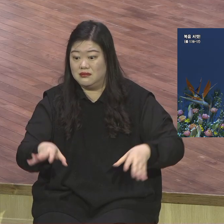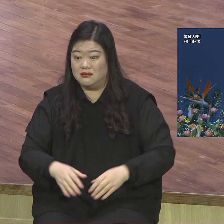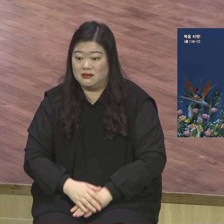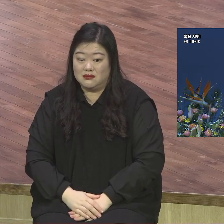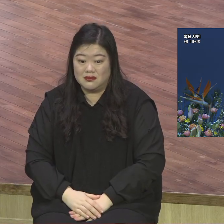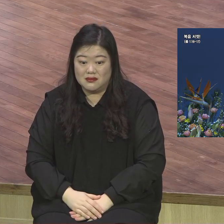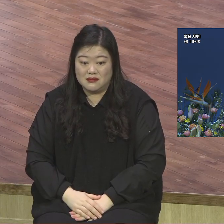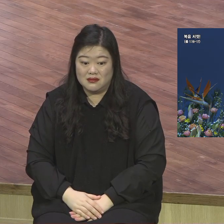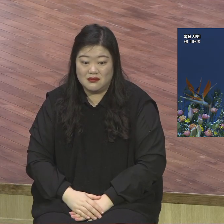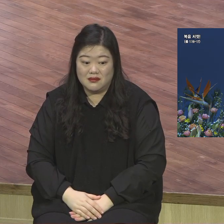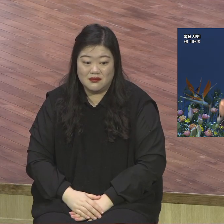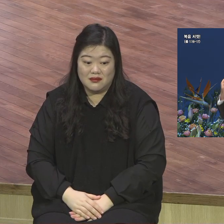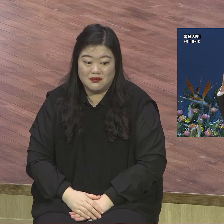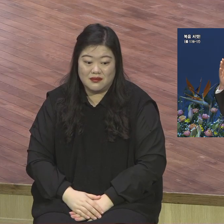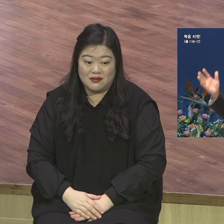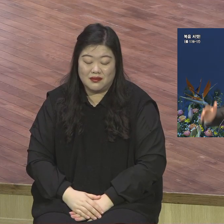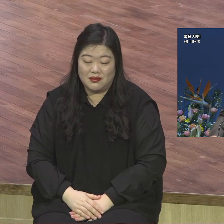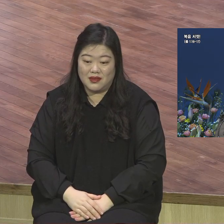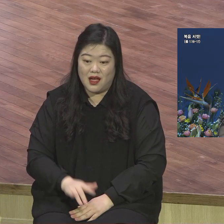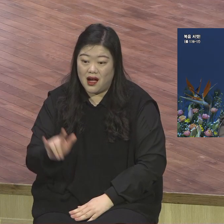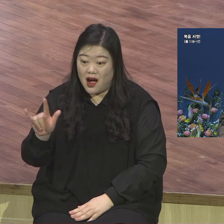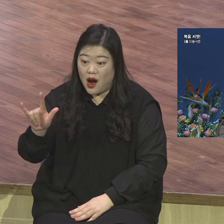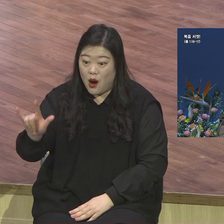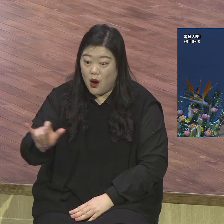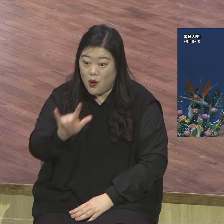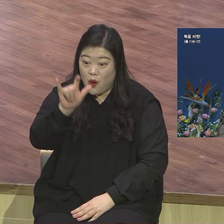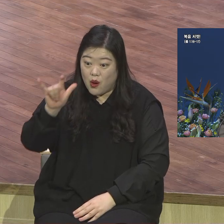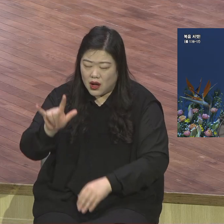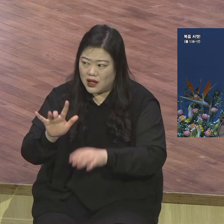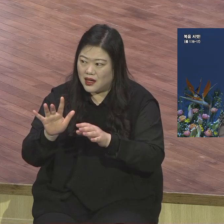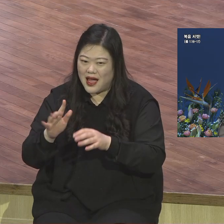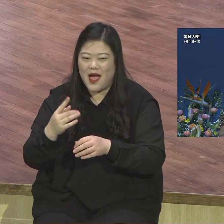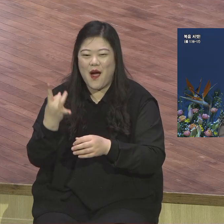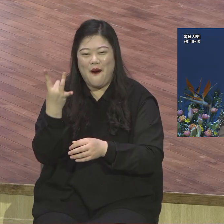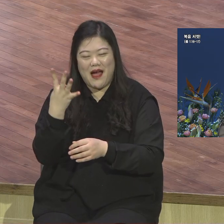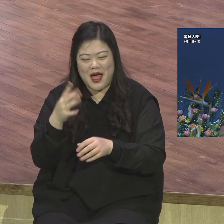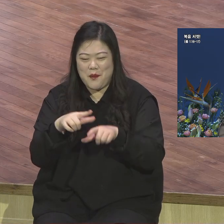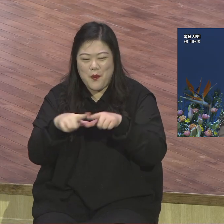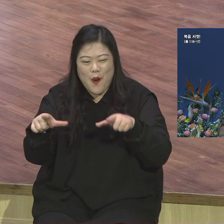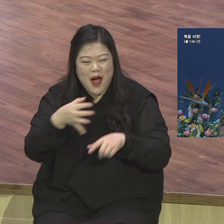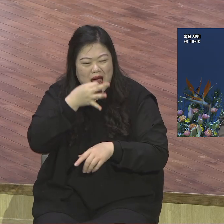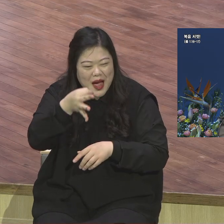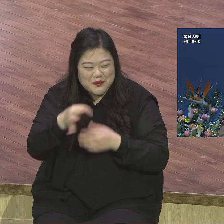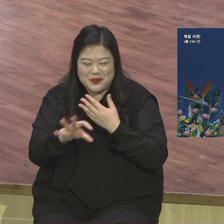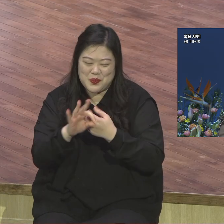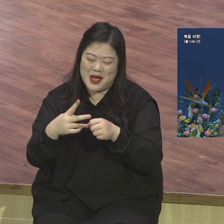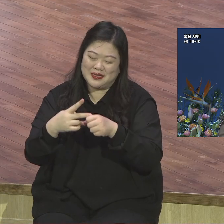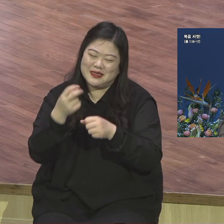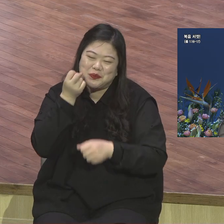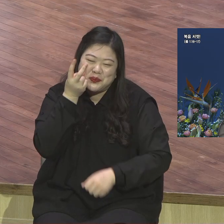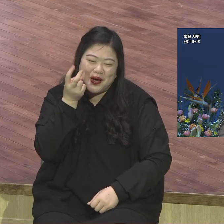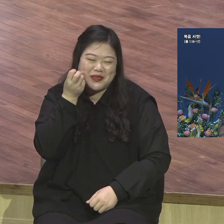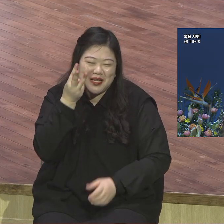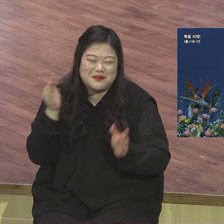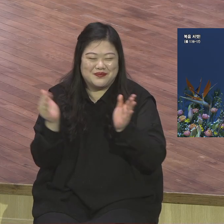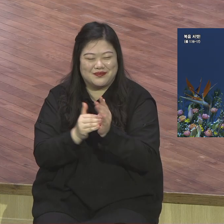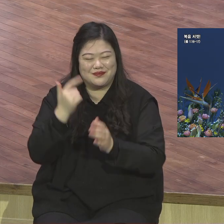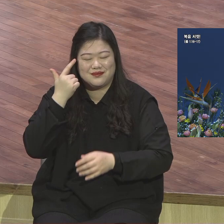그렇게 되면서 미래가 불확실하고 늘 걱정과 그런 고민들이